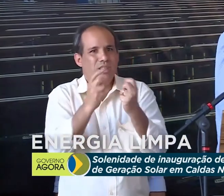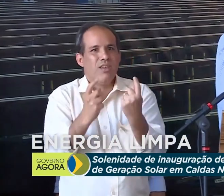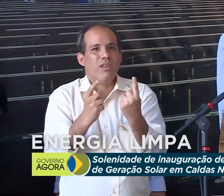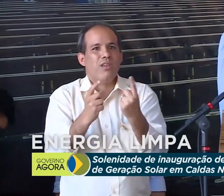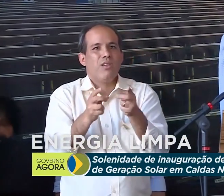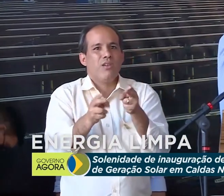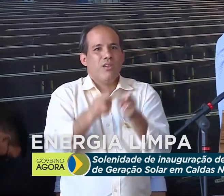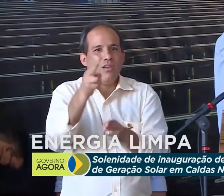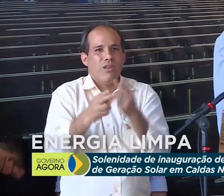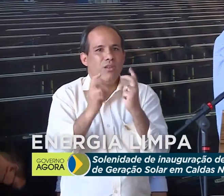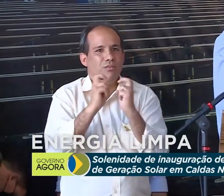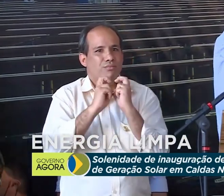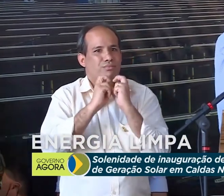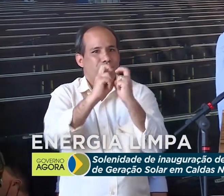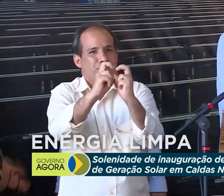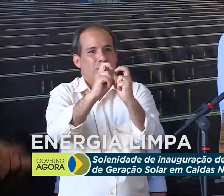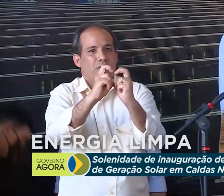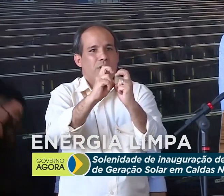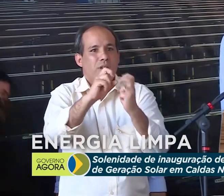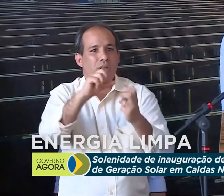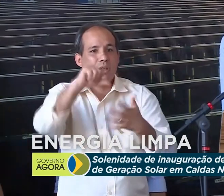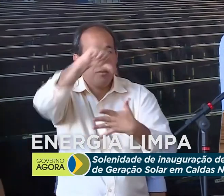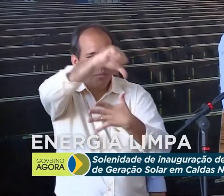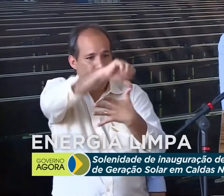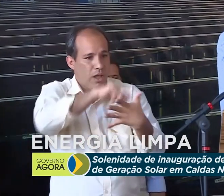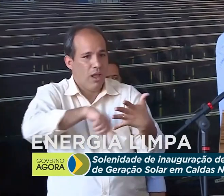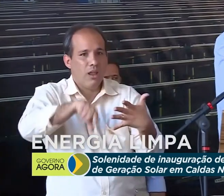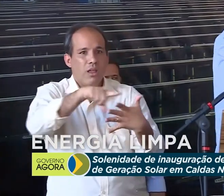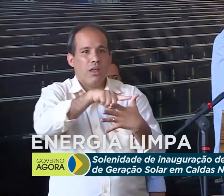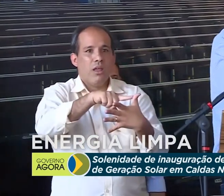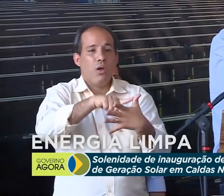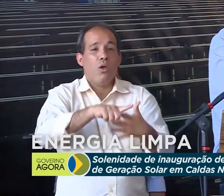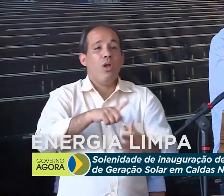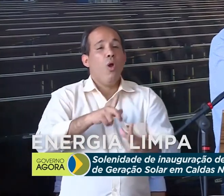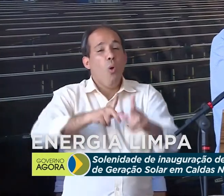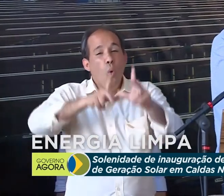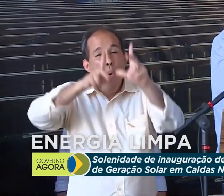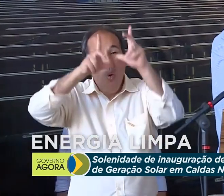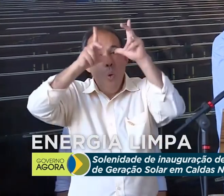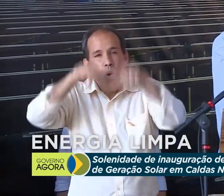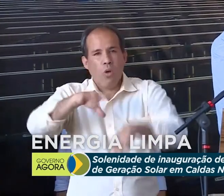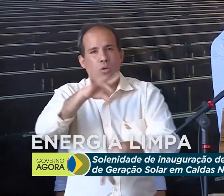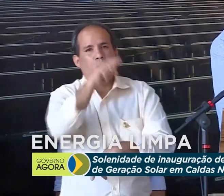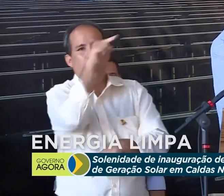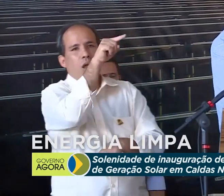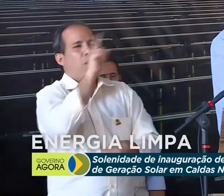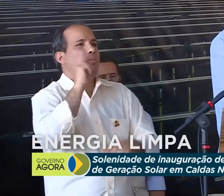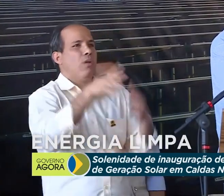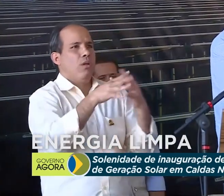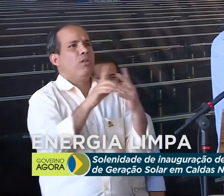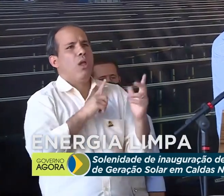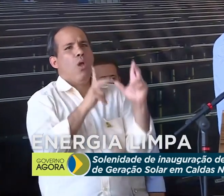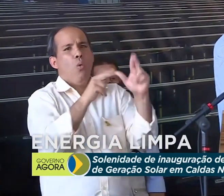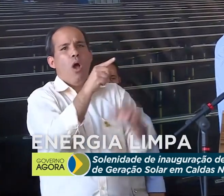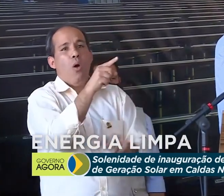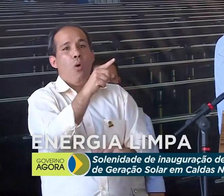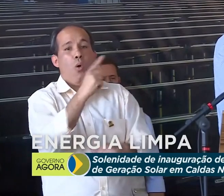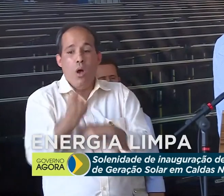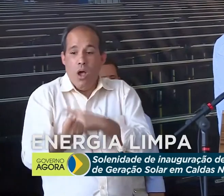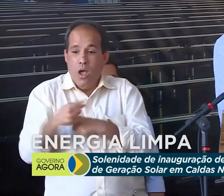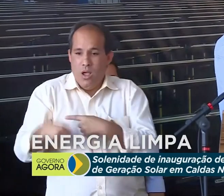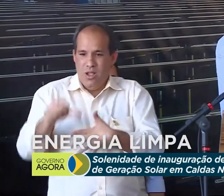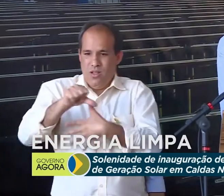da América do Sul. Só tem comparável nos Estados Unidos. Com isso, Vossa Excelência alavancará um dos